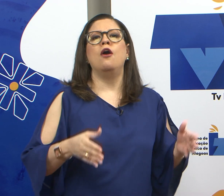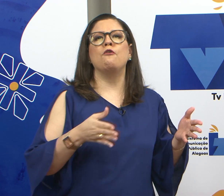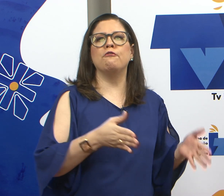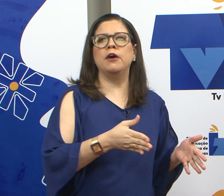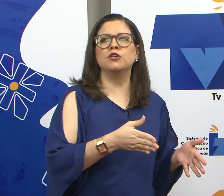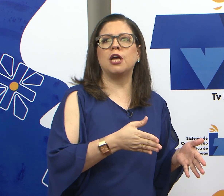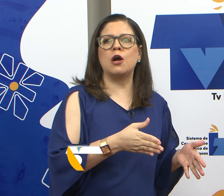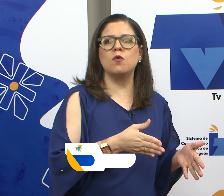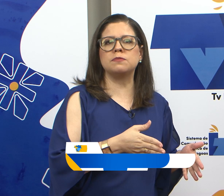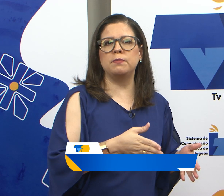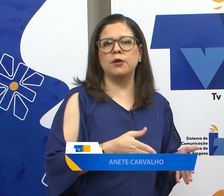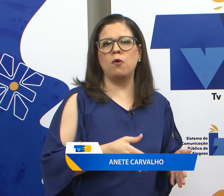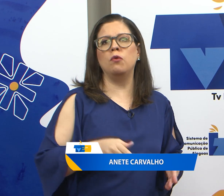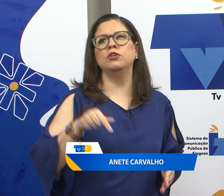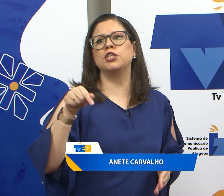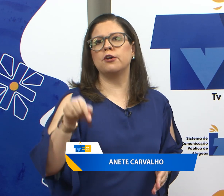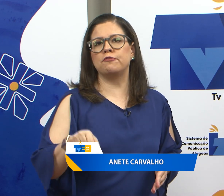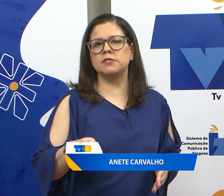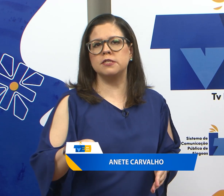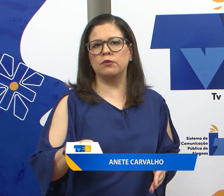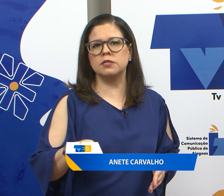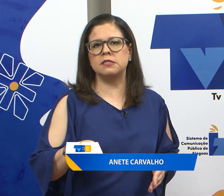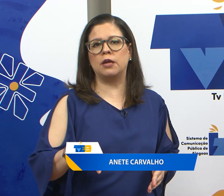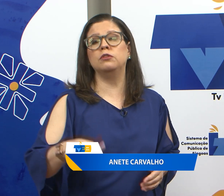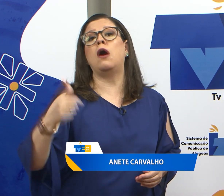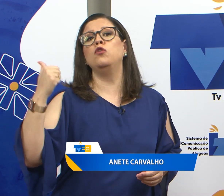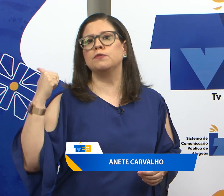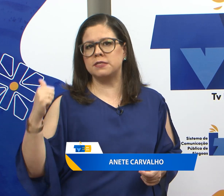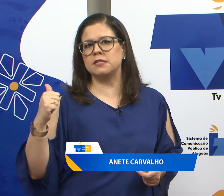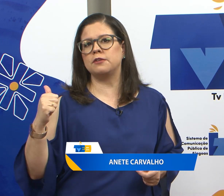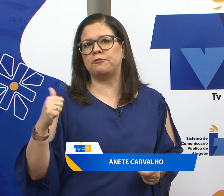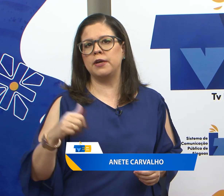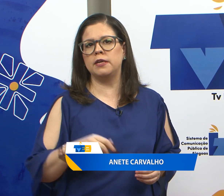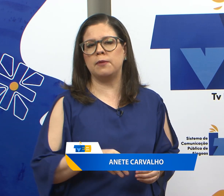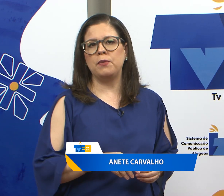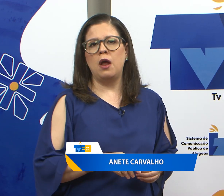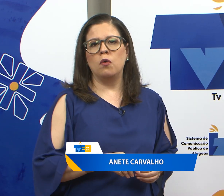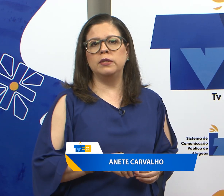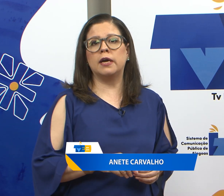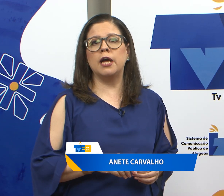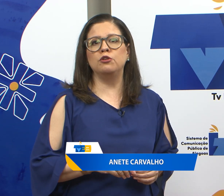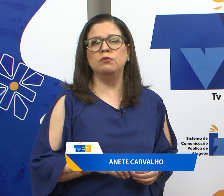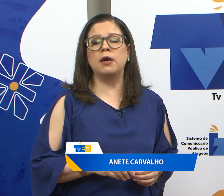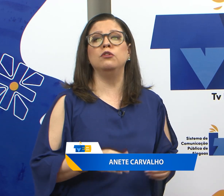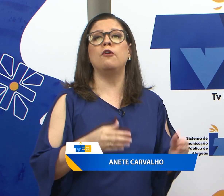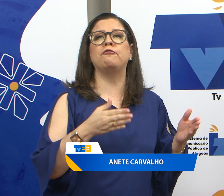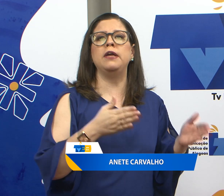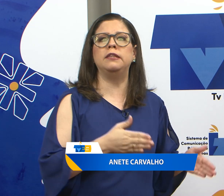o governo de Alagoas publicou no Diário Oficial do Estado da última sexta-feira o decreto número